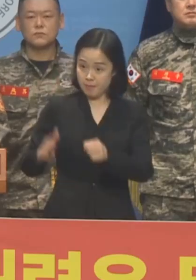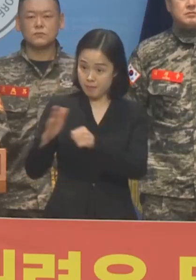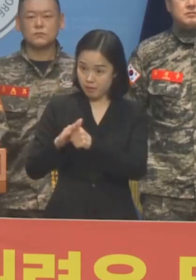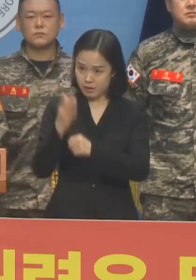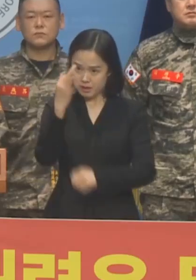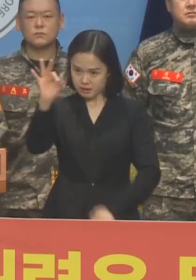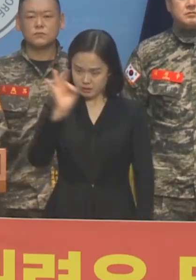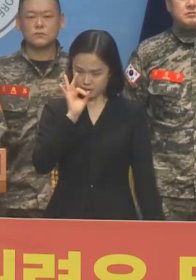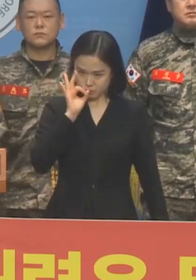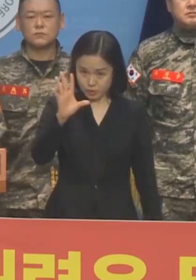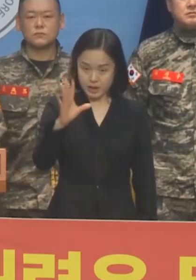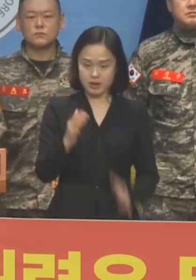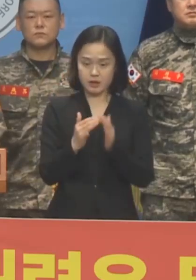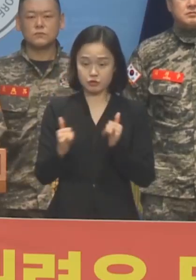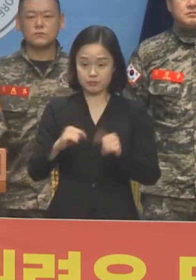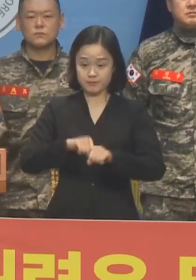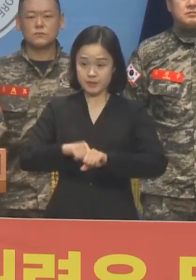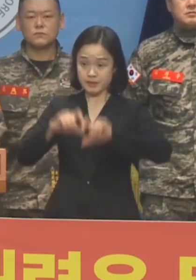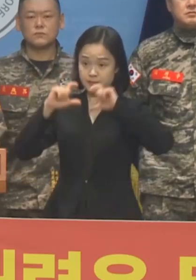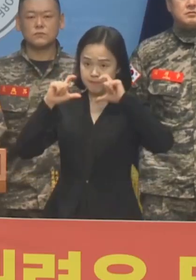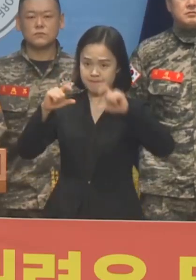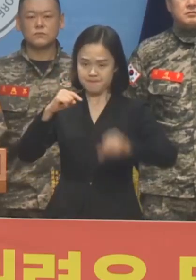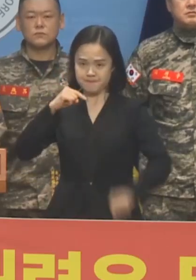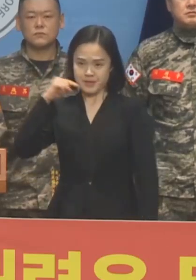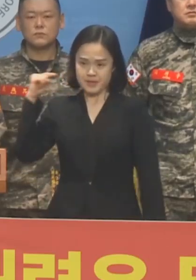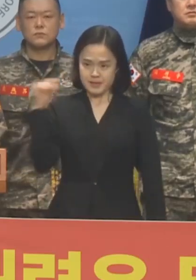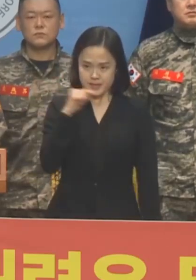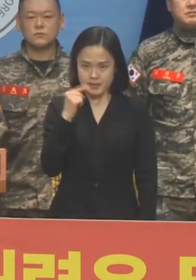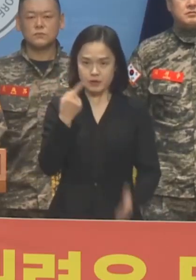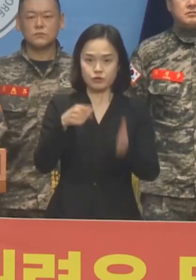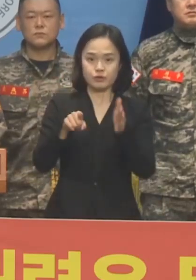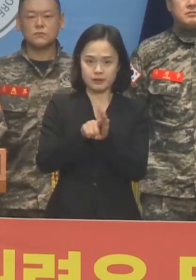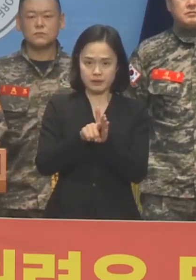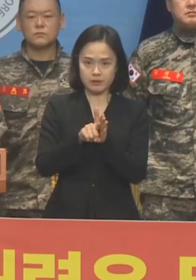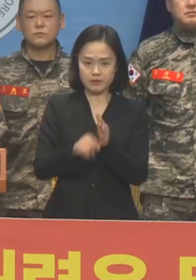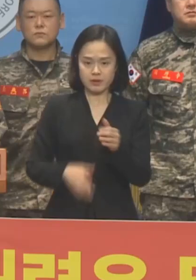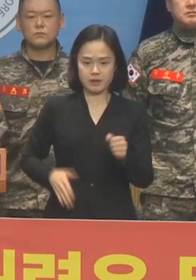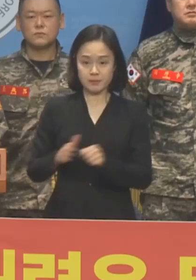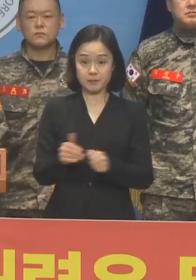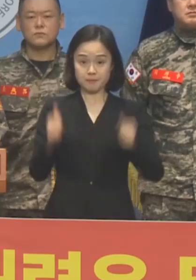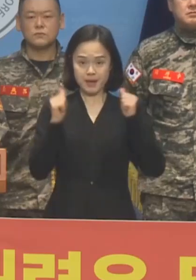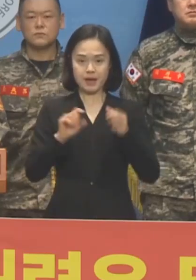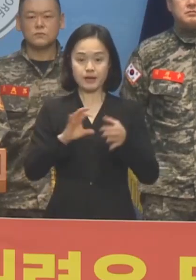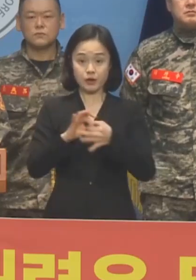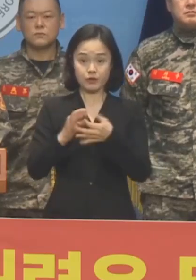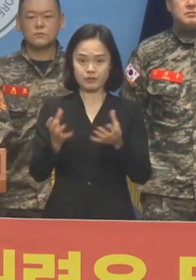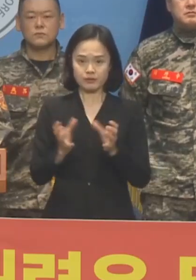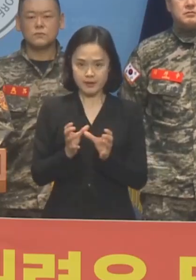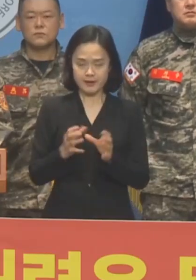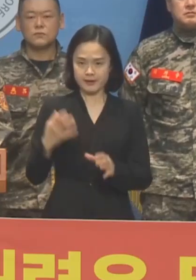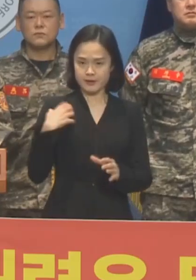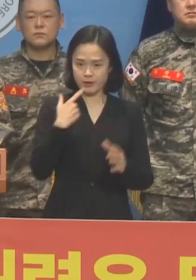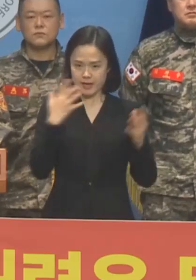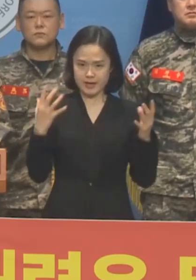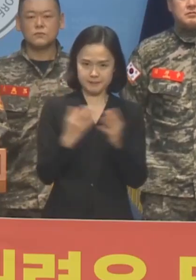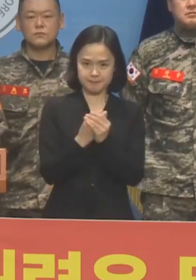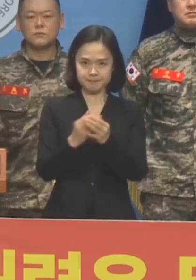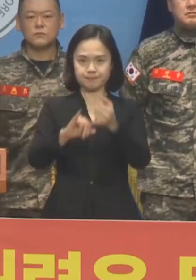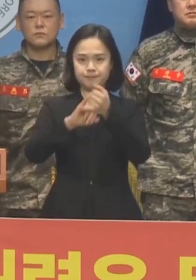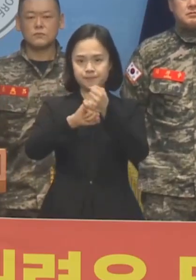엄벌에 처해지도록 해병대 예비역 연대는 우리의 역할을 다하겠습니다.